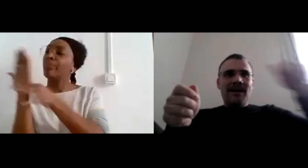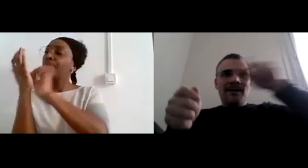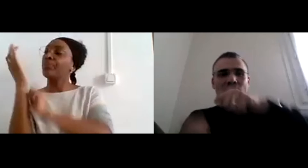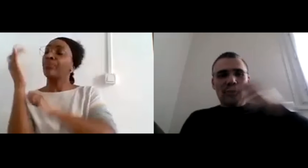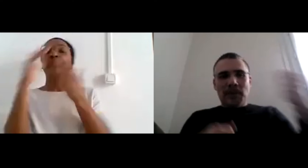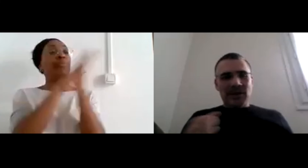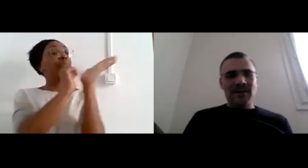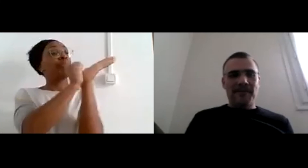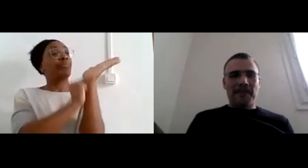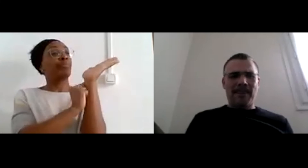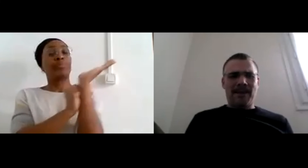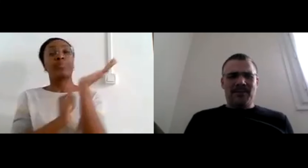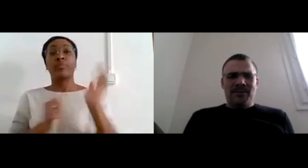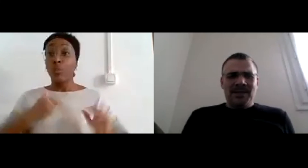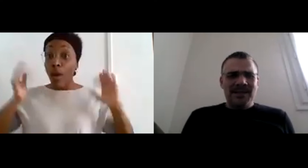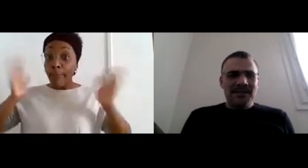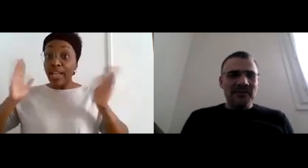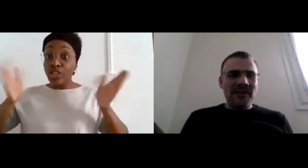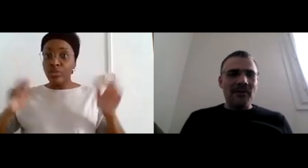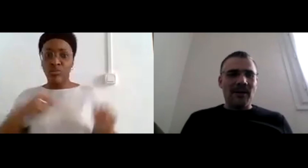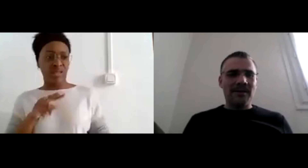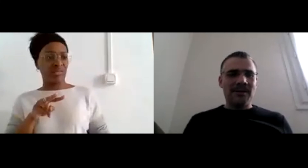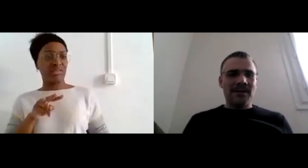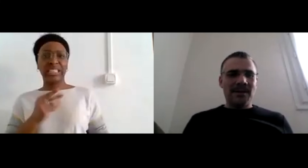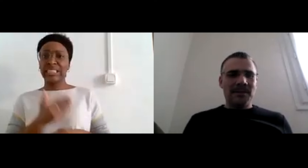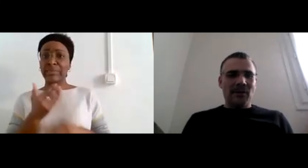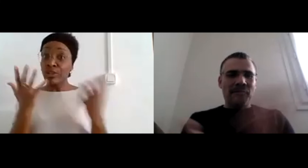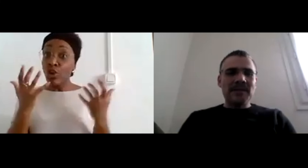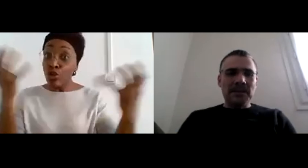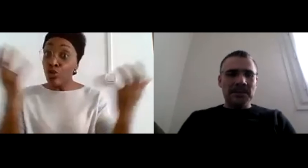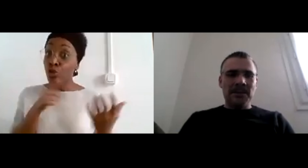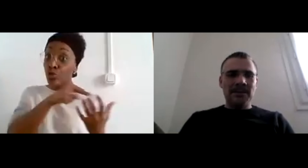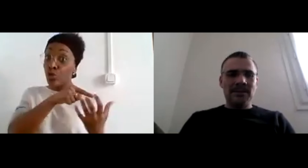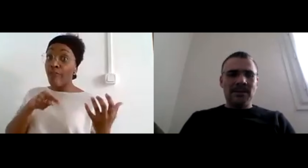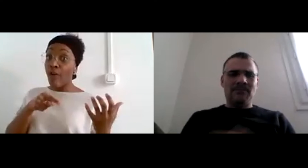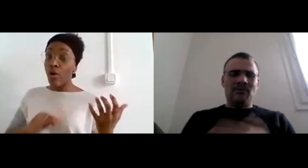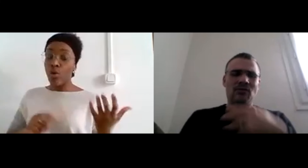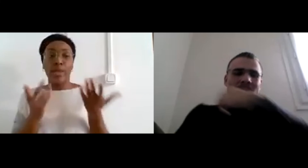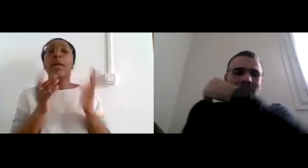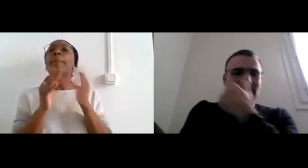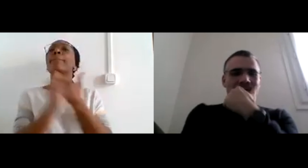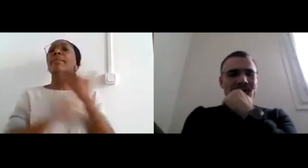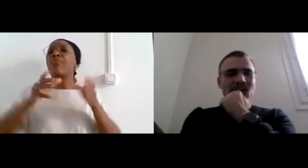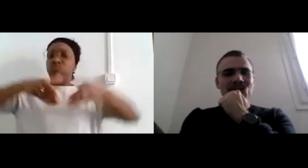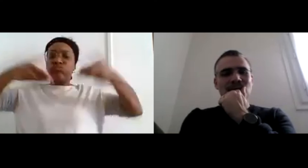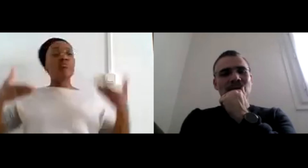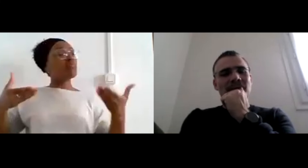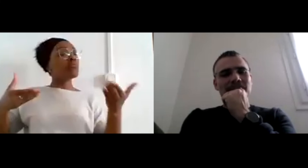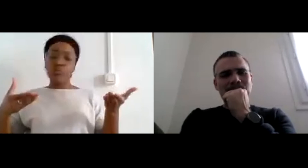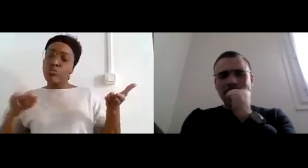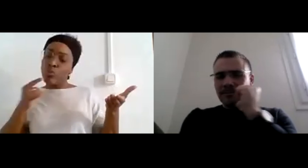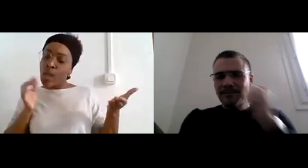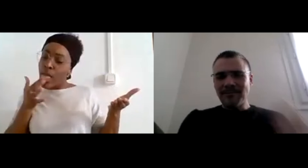ça pendant que je prêchais. Et puis je dis: «Mais qu'est-ce qu'il fait, quoi?» Et puis il referme sa Bible. Je dis: «Waouh, c'est quoi ce